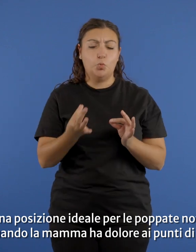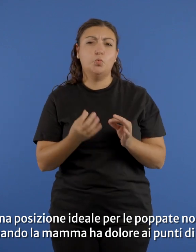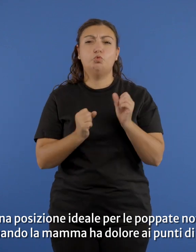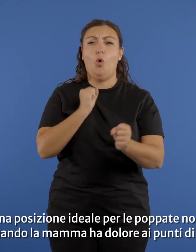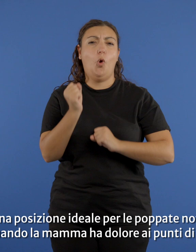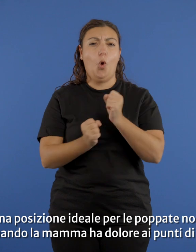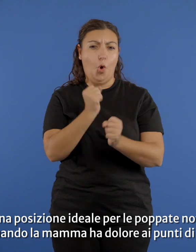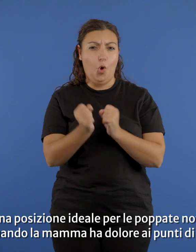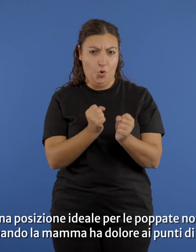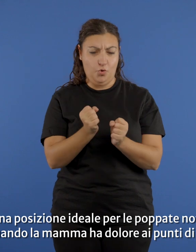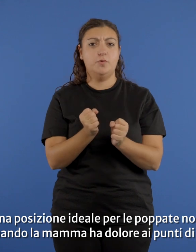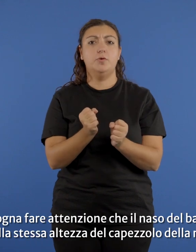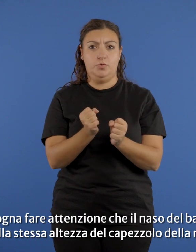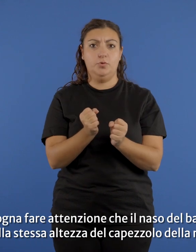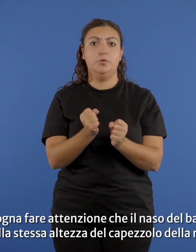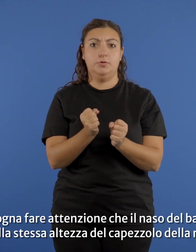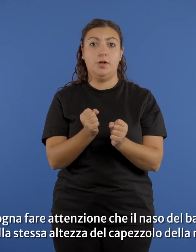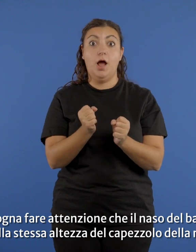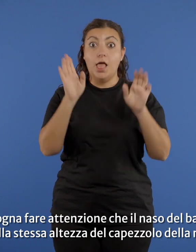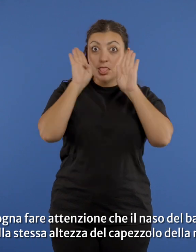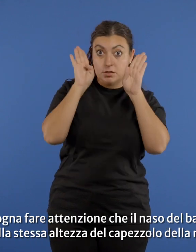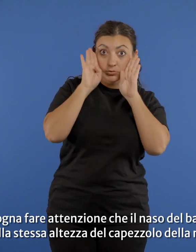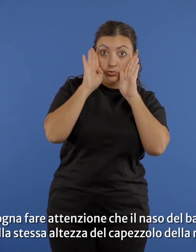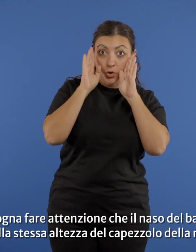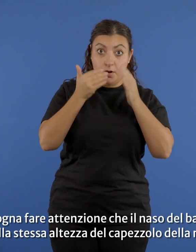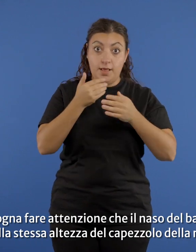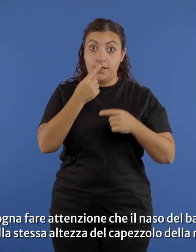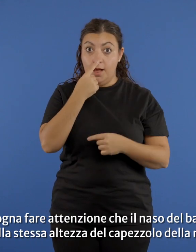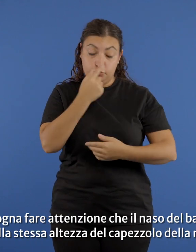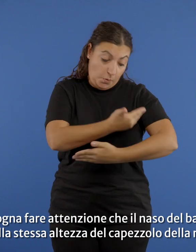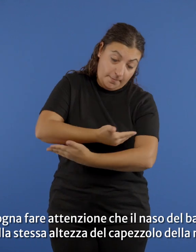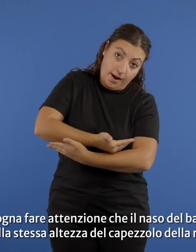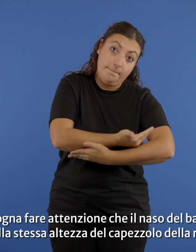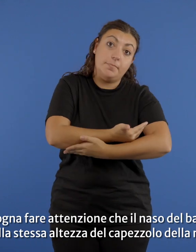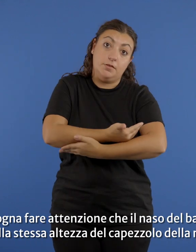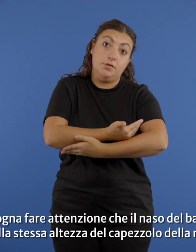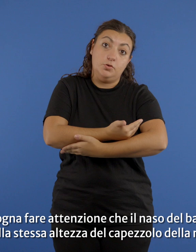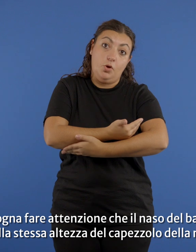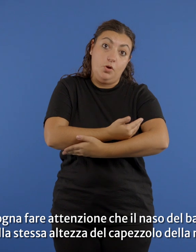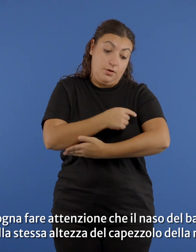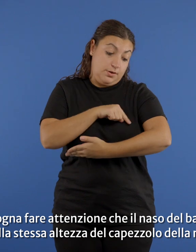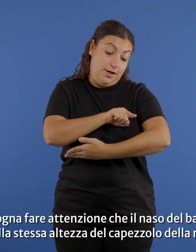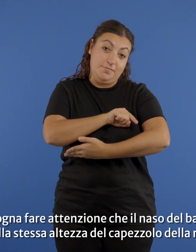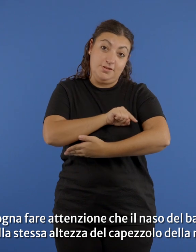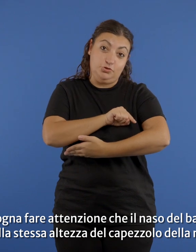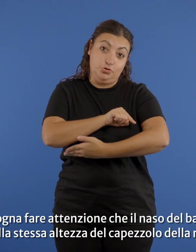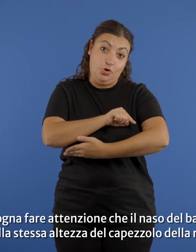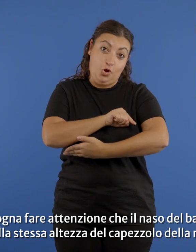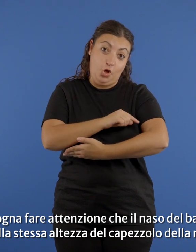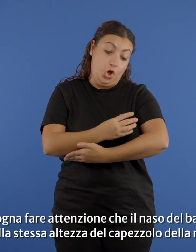di sutura bisogna fare attenzione che il naso del bambino sia alla stessa altezza del capezzolo della